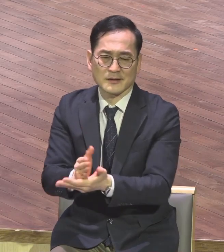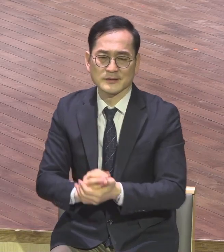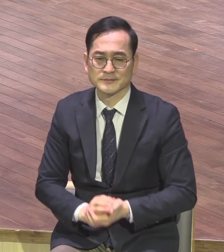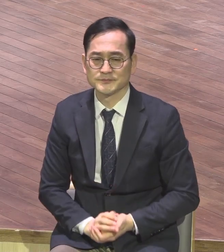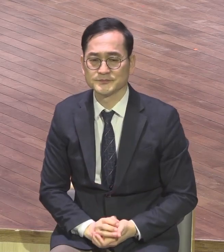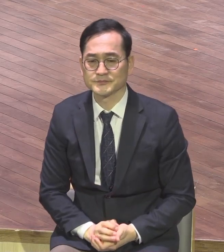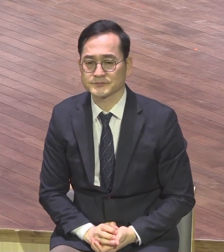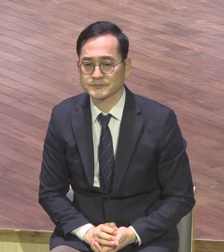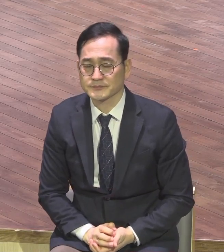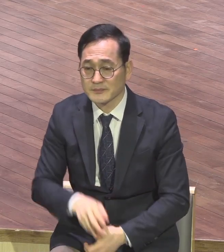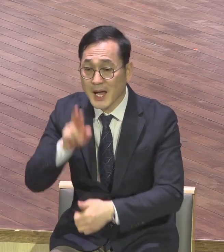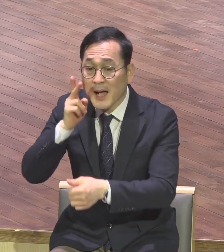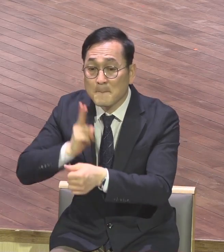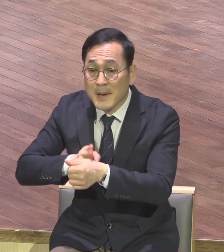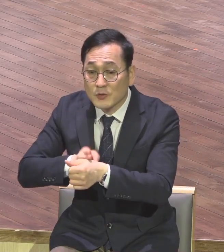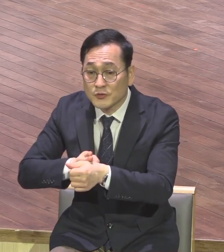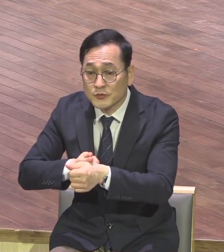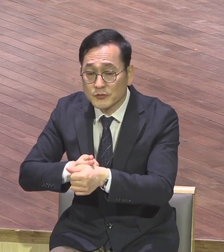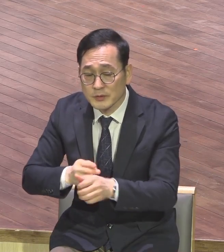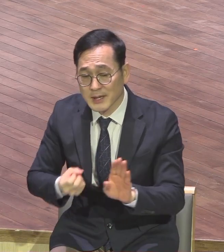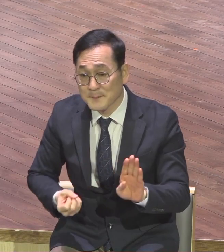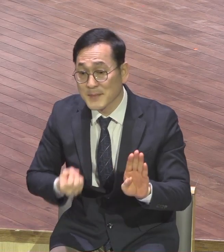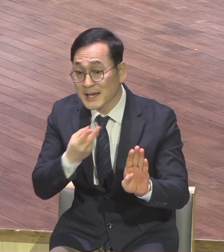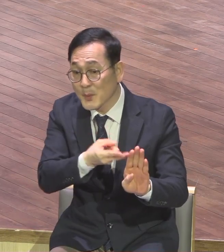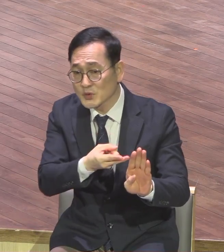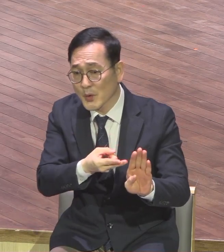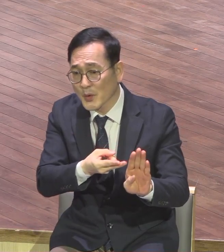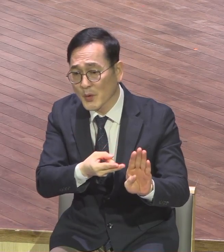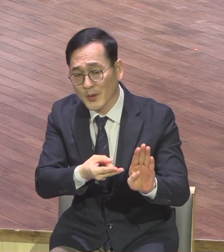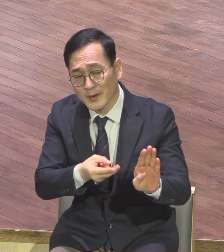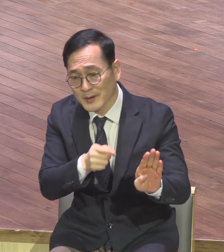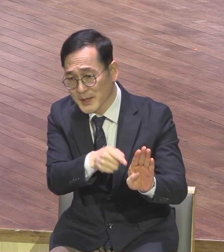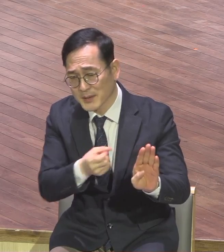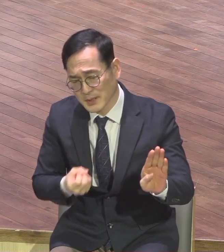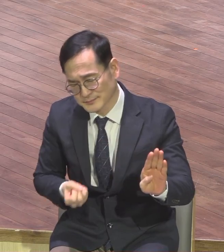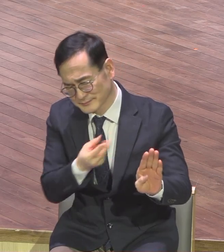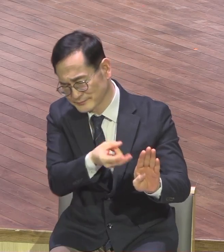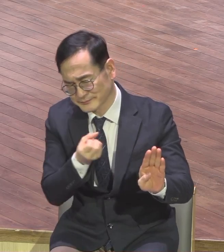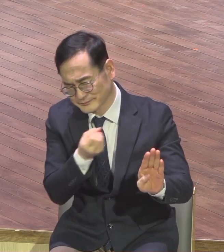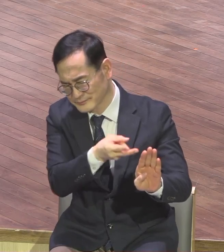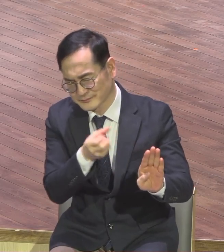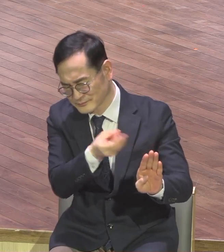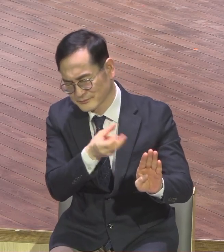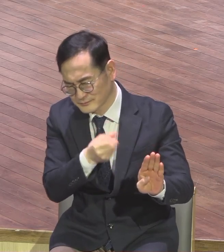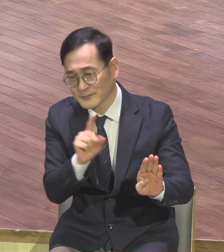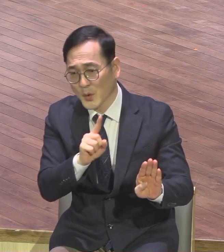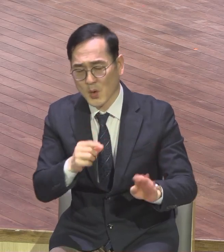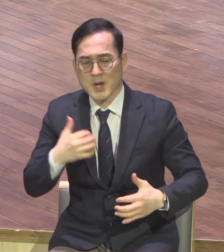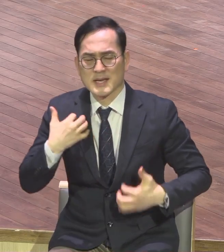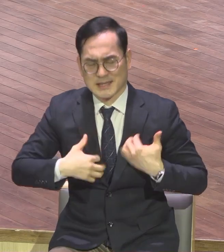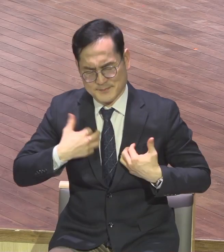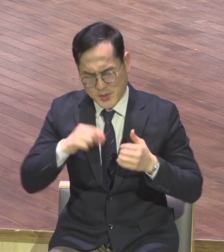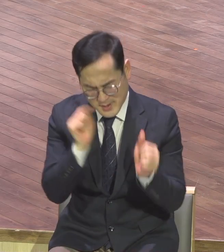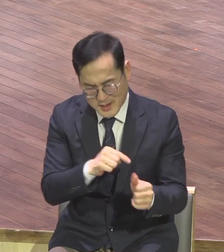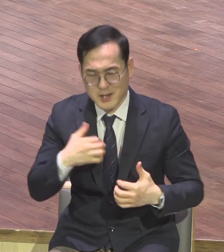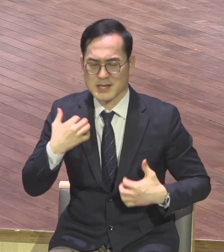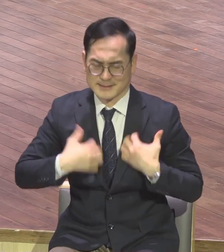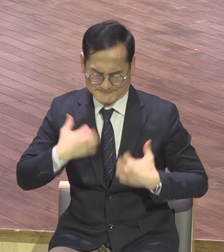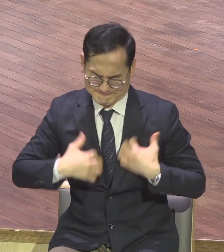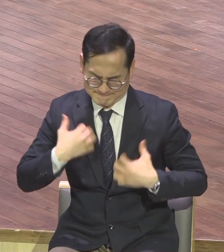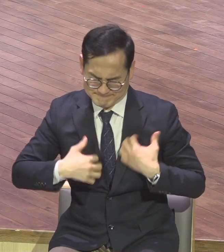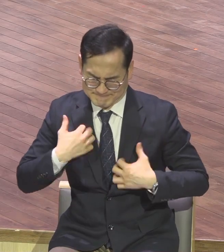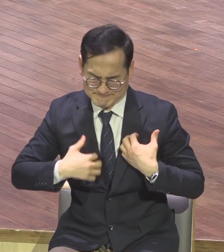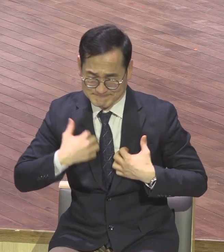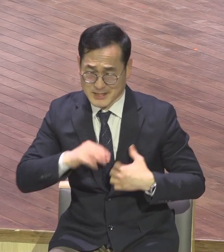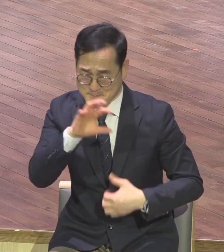사도 바울은 빌립보서를 통해서 반복적으로 뭐요? 기뻐하고 기뻐하라고 강조했었습니다.